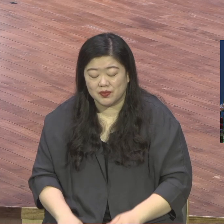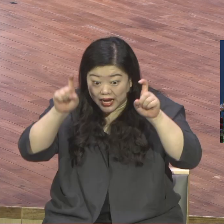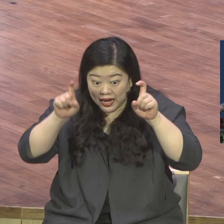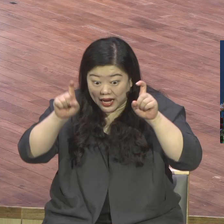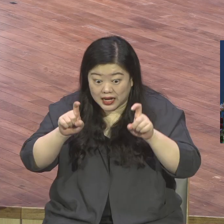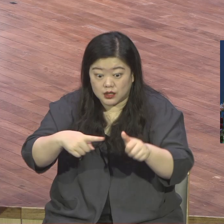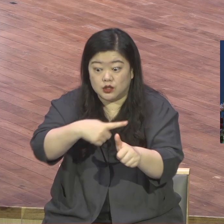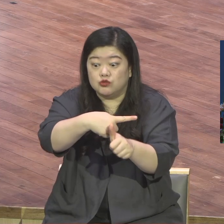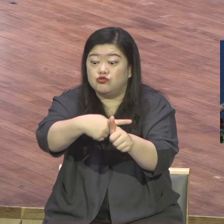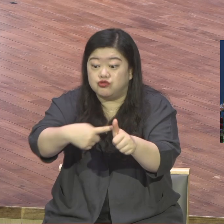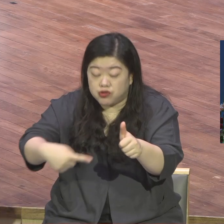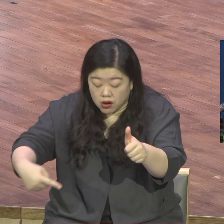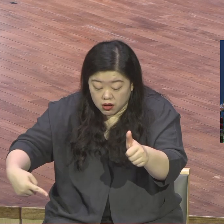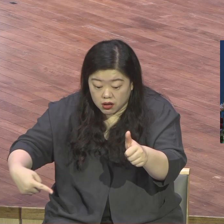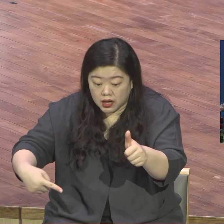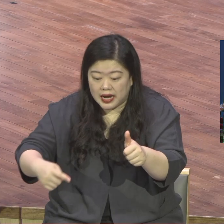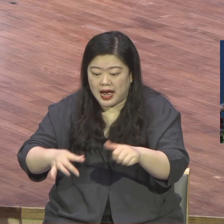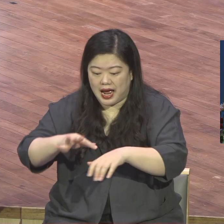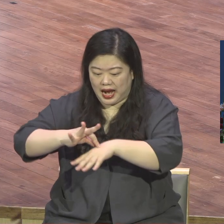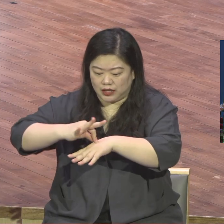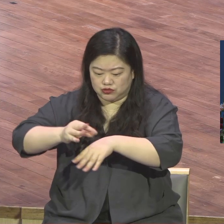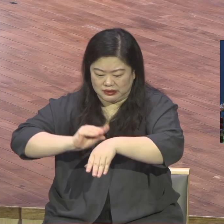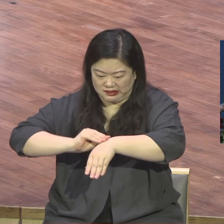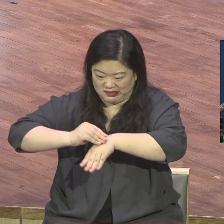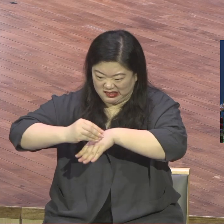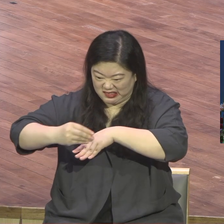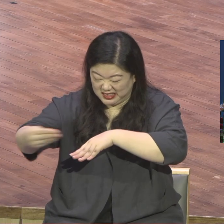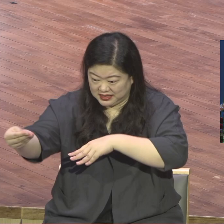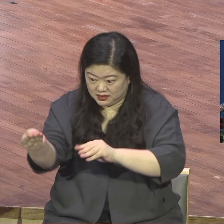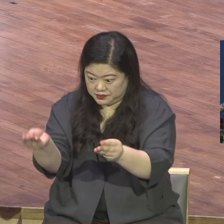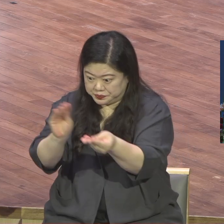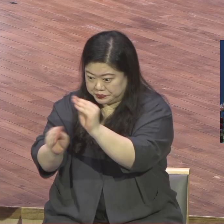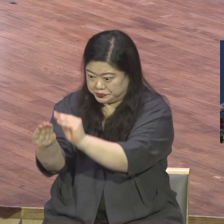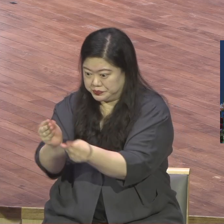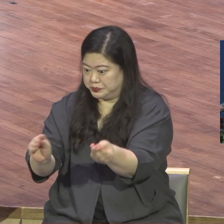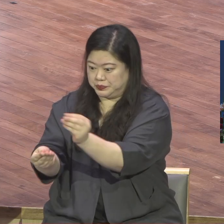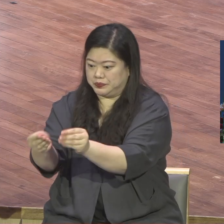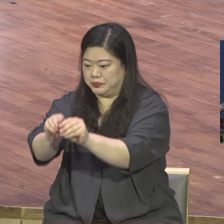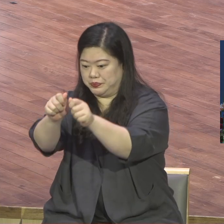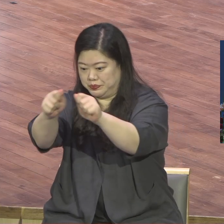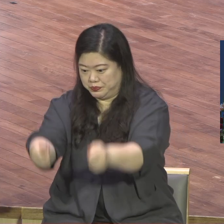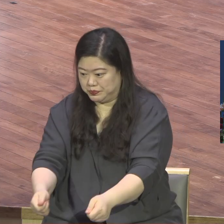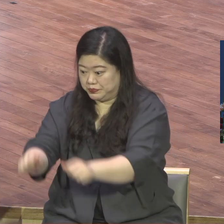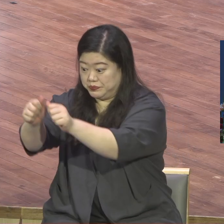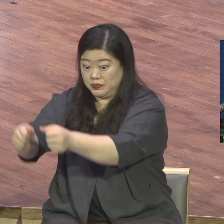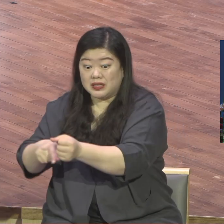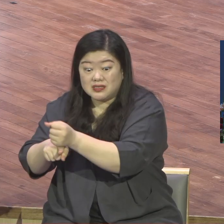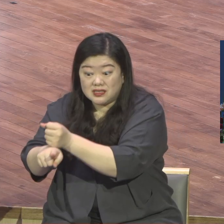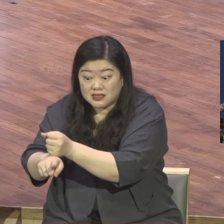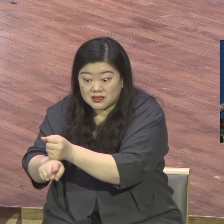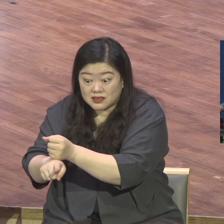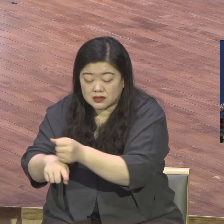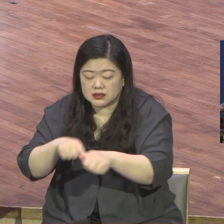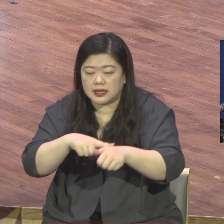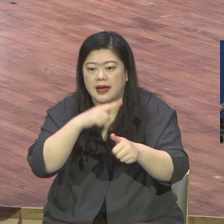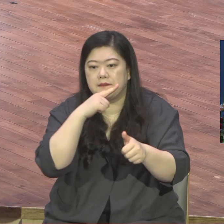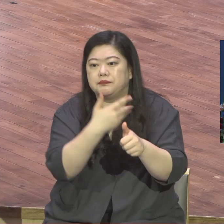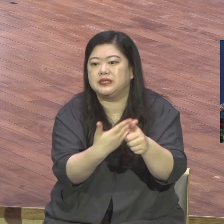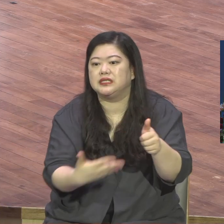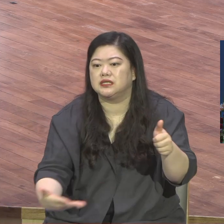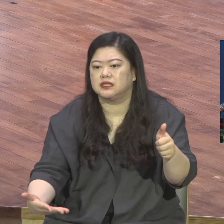되면 다 말라버리고 또 해야 되는데 가죽옷을 입혀줬다. 영원히 부끄러움을